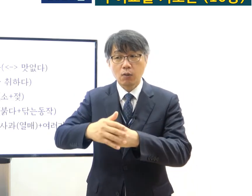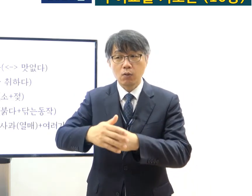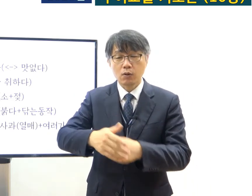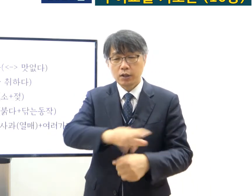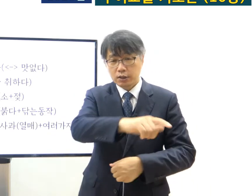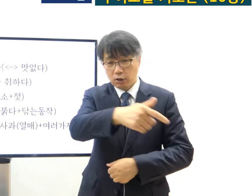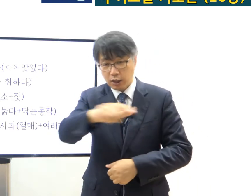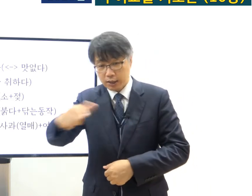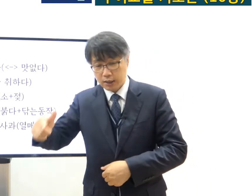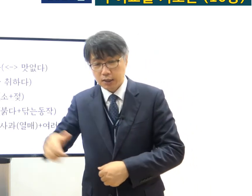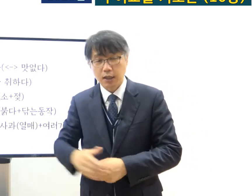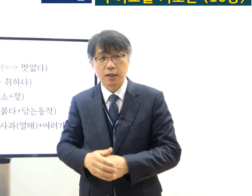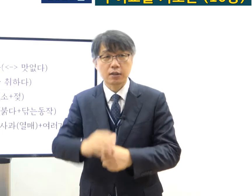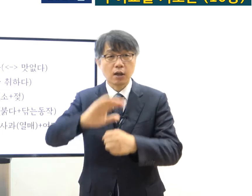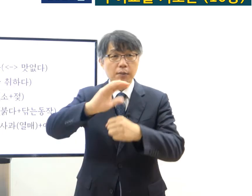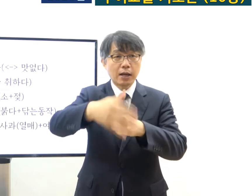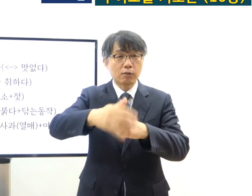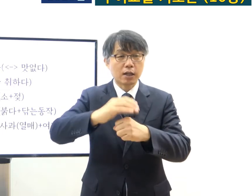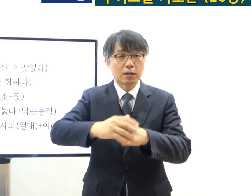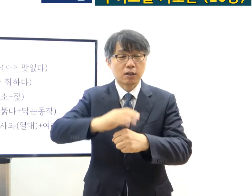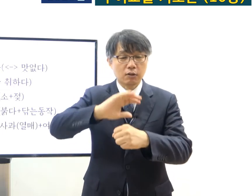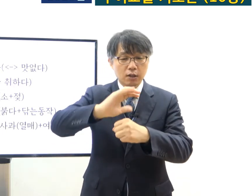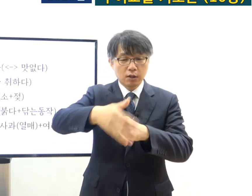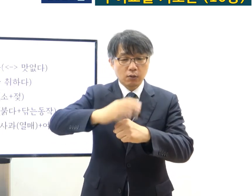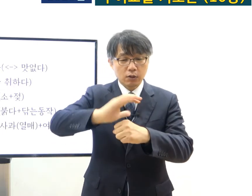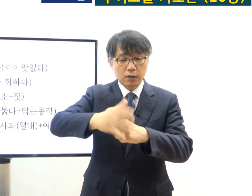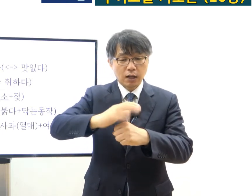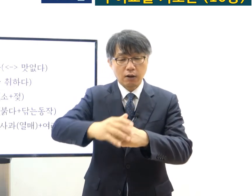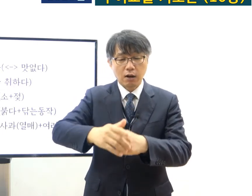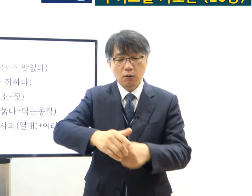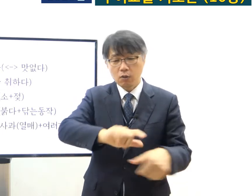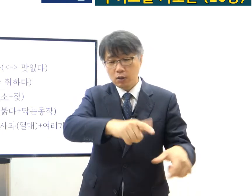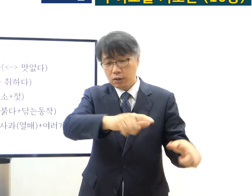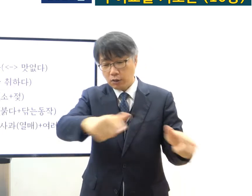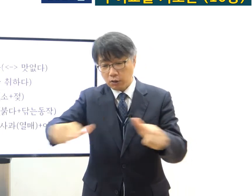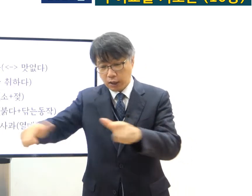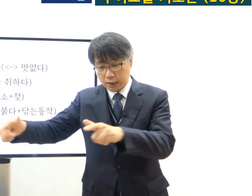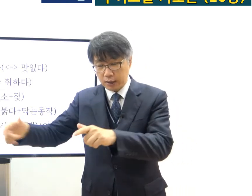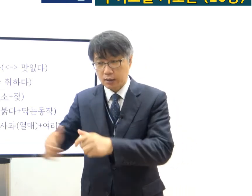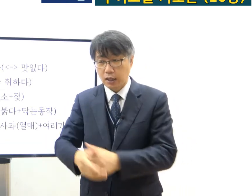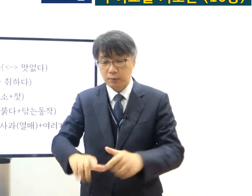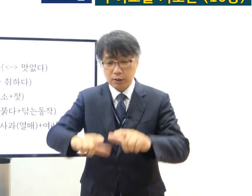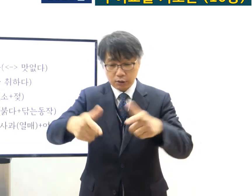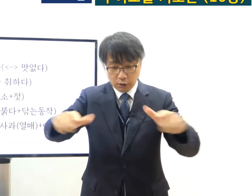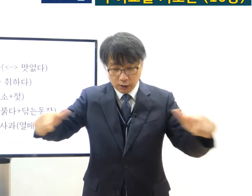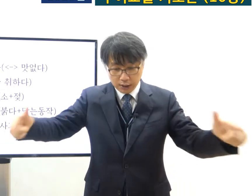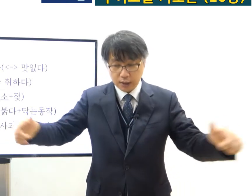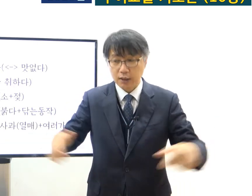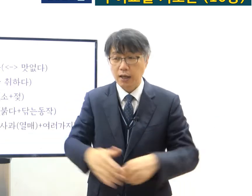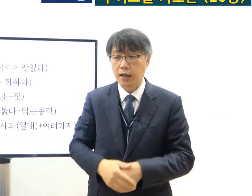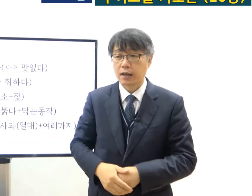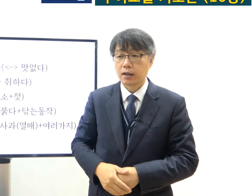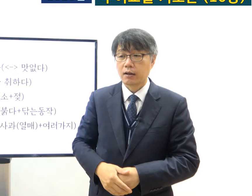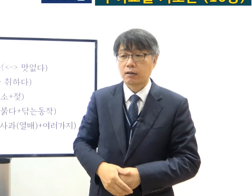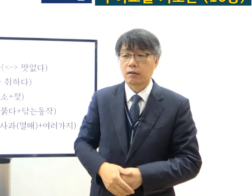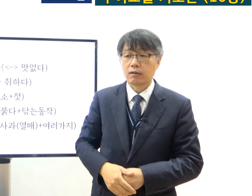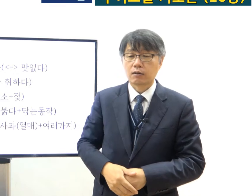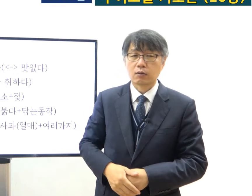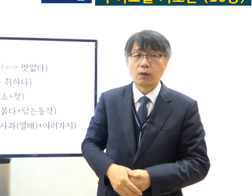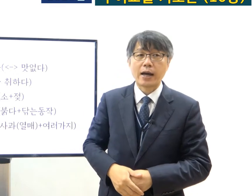사과하고 여러 가지 이게 열매라고 이야기했잖아요. 사과하고 여러 가지 이렇게 아니면 여러 가지 이게